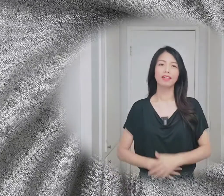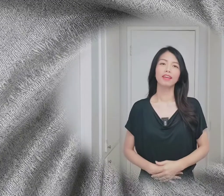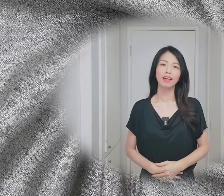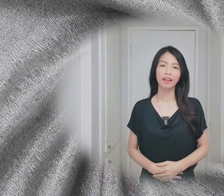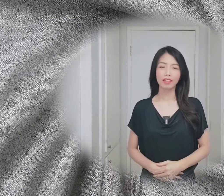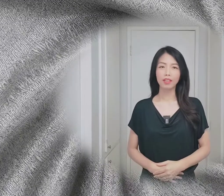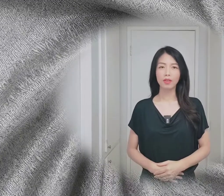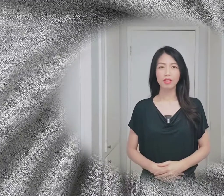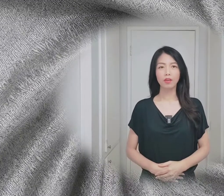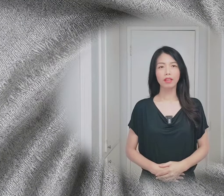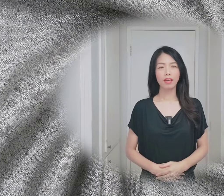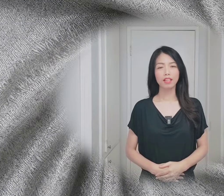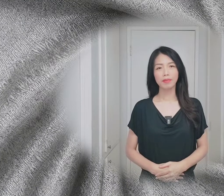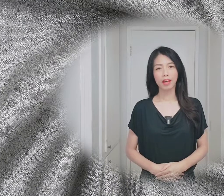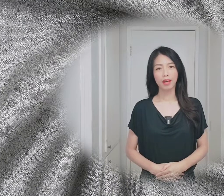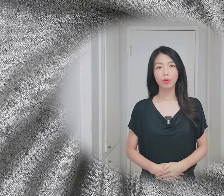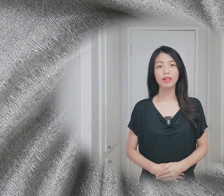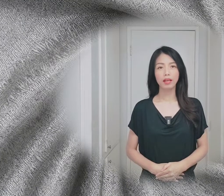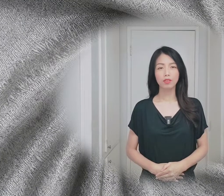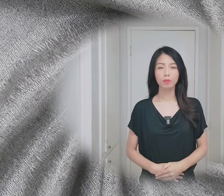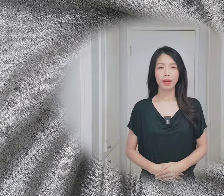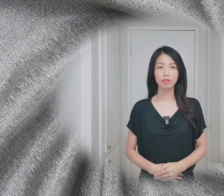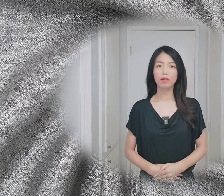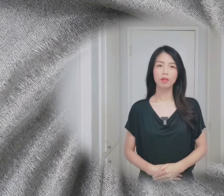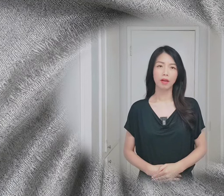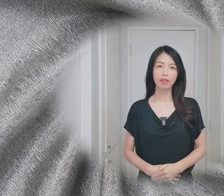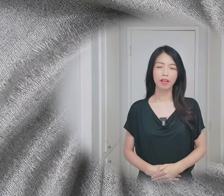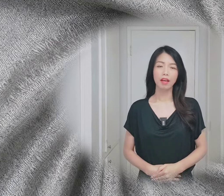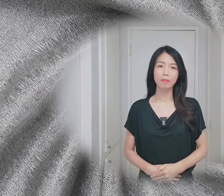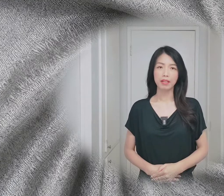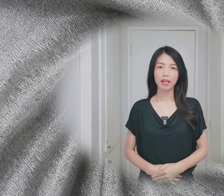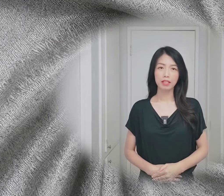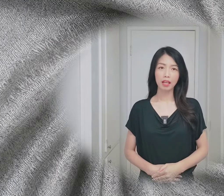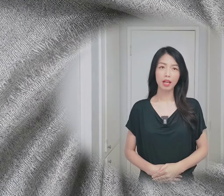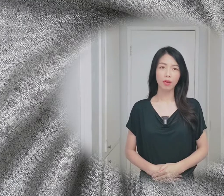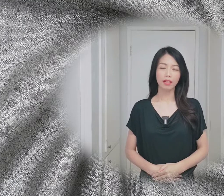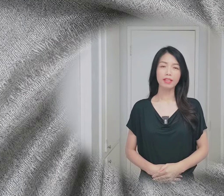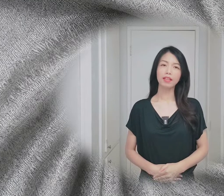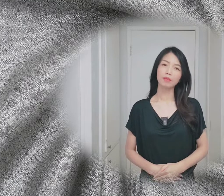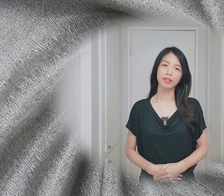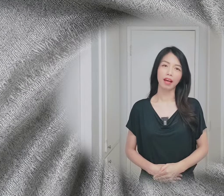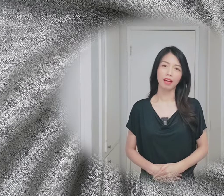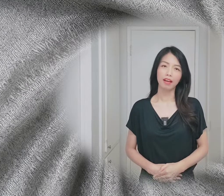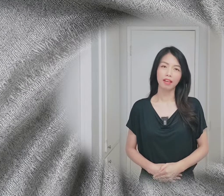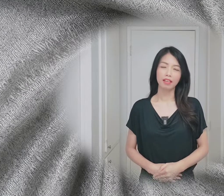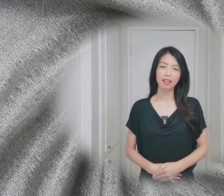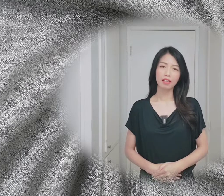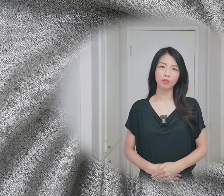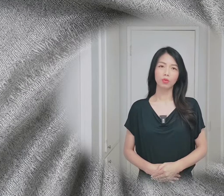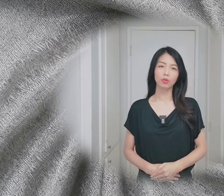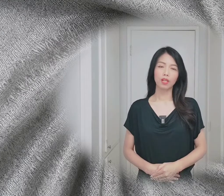안녕하세요. 나태주와 채널의 다이앤입니다. 오늘 제가 준비한 수어 설명은 마르다의 식탁이라고 하는 찬양입니다.